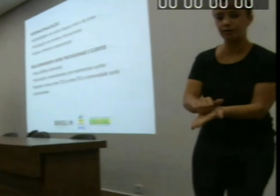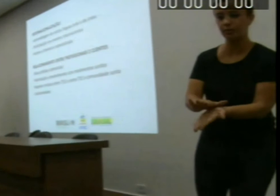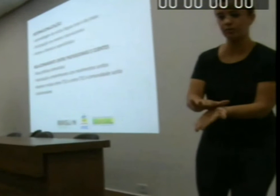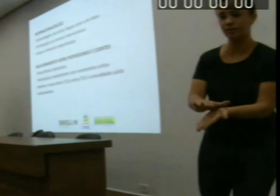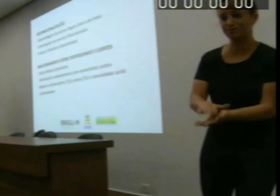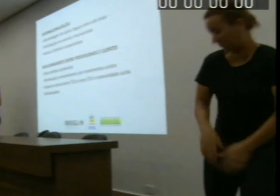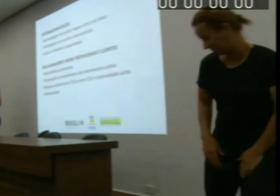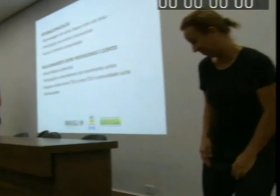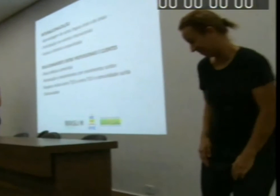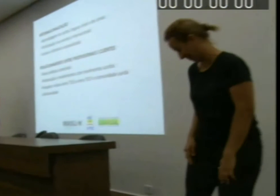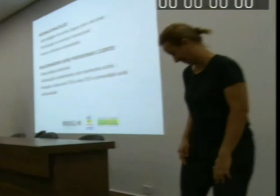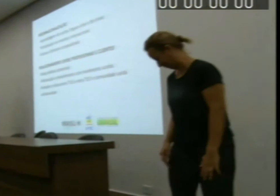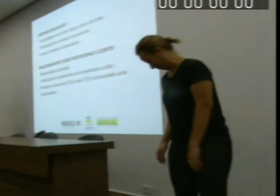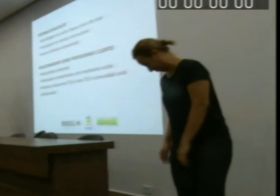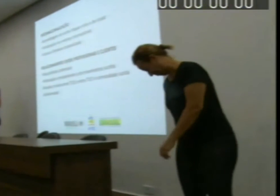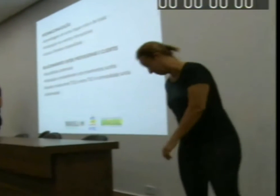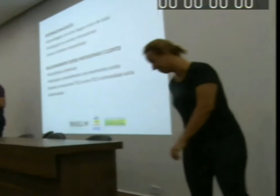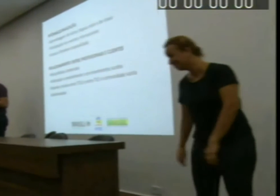cá